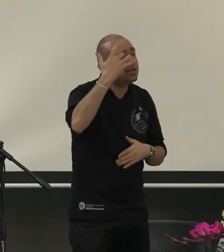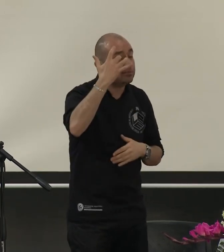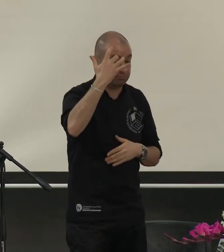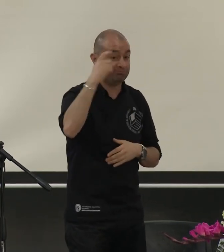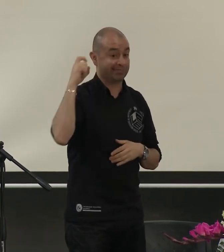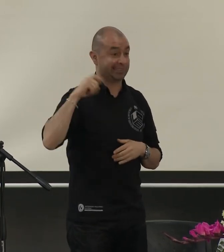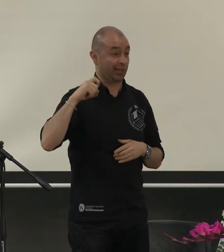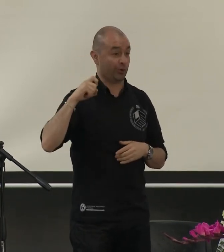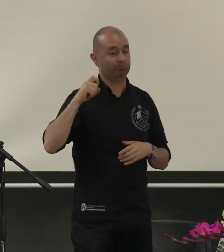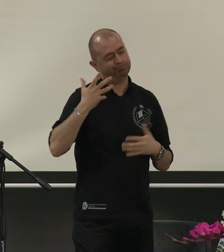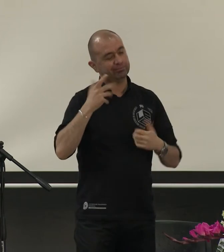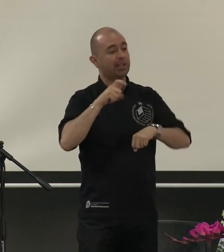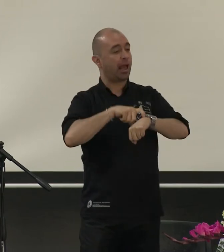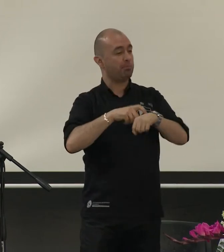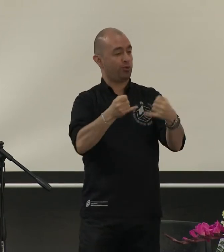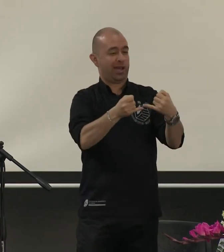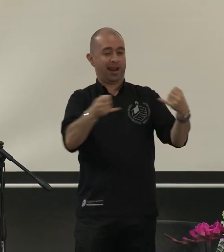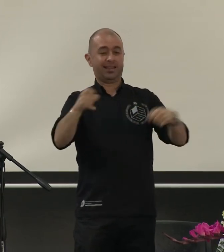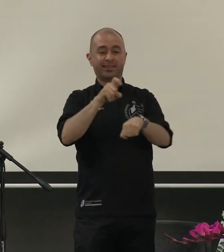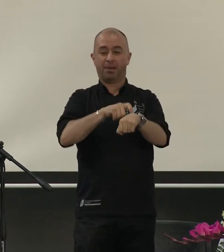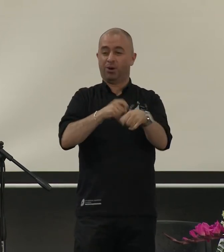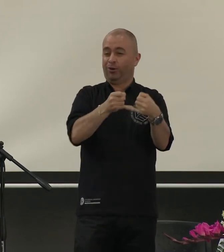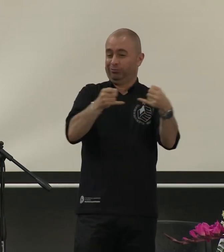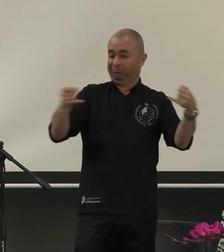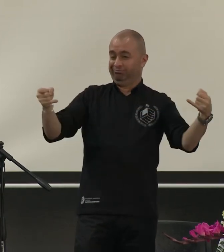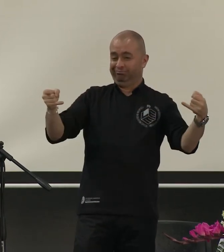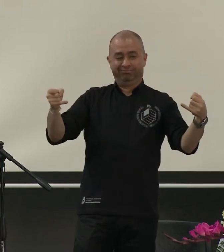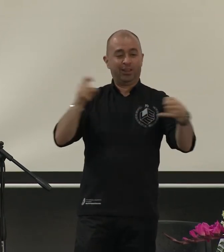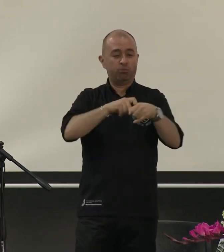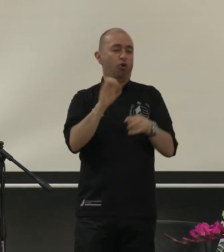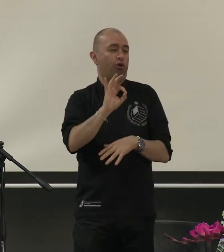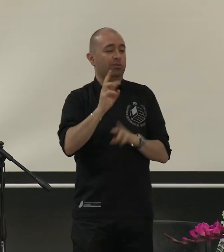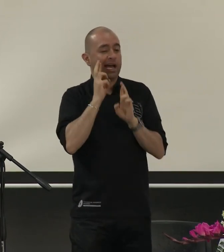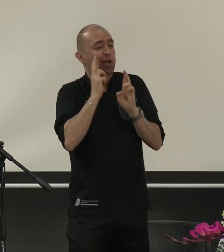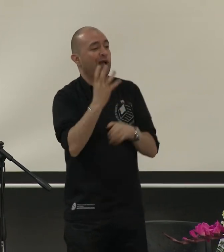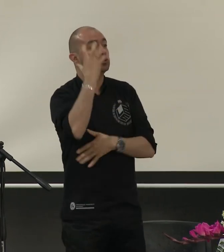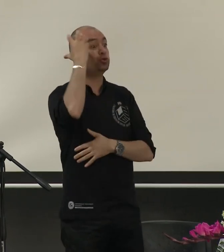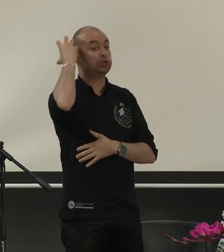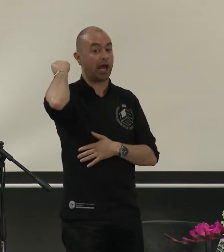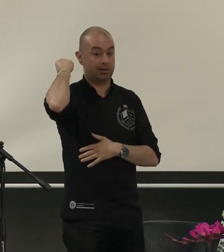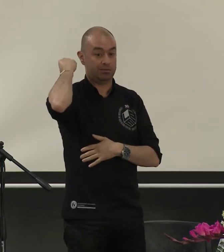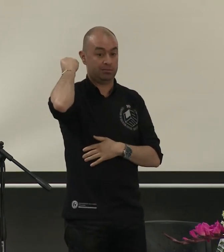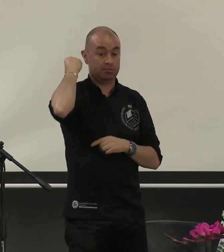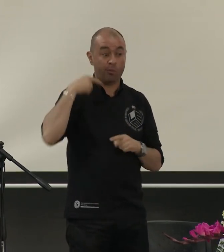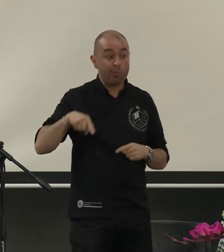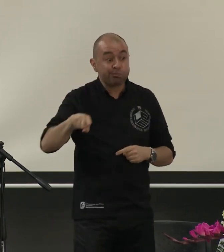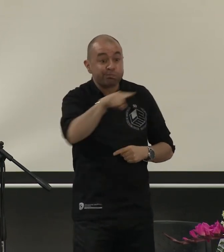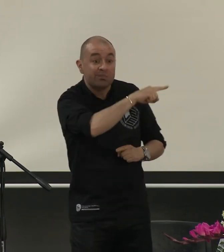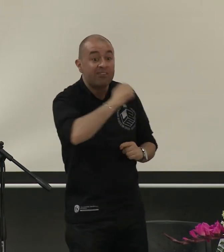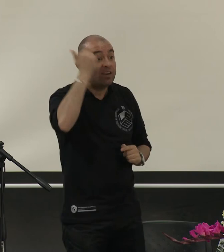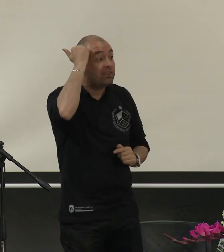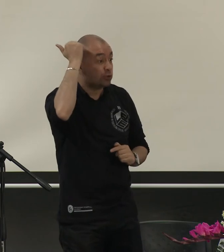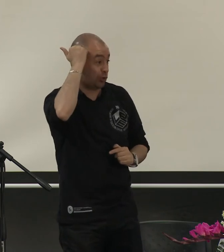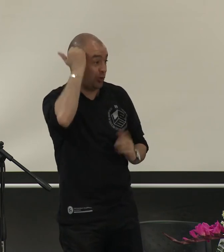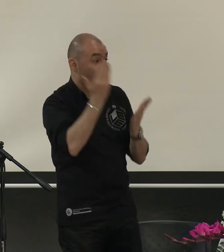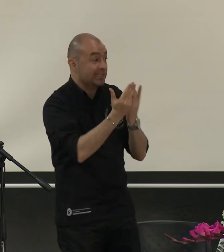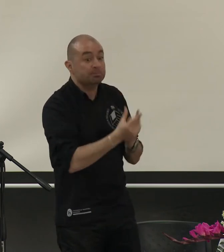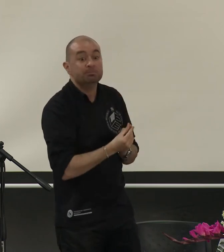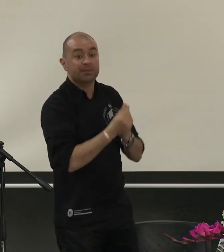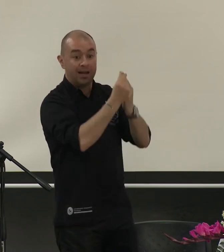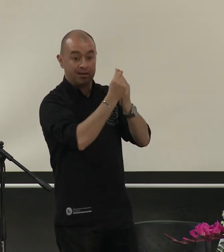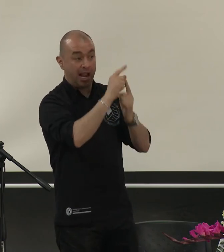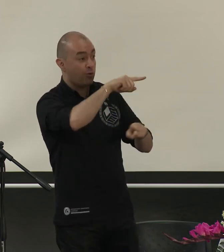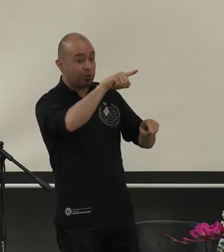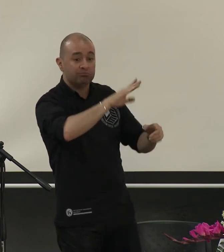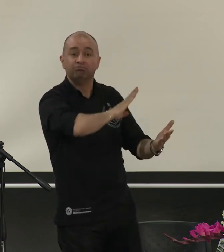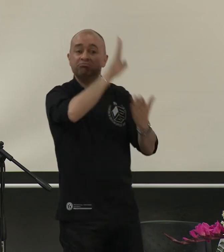y entonces porque pensamos en estos 50 años porque si miramos el tiempo del pasado de este